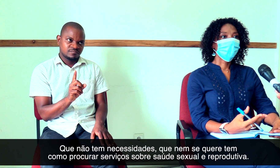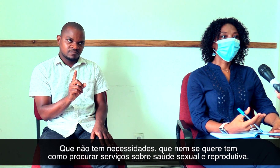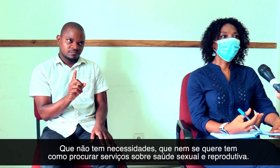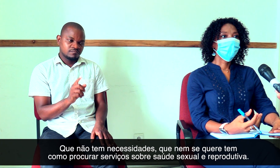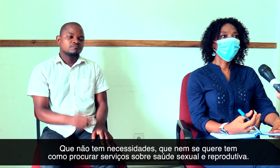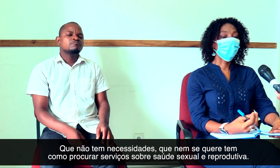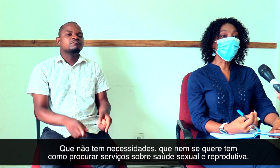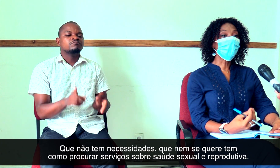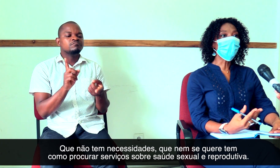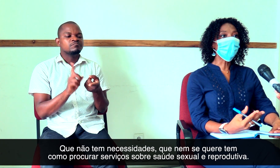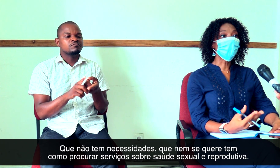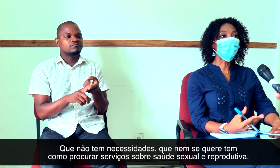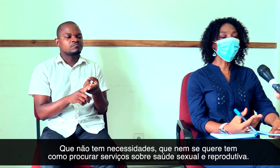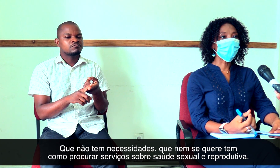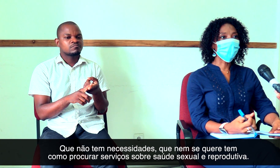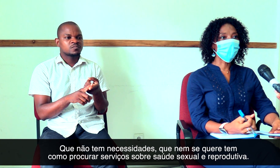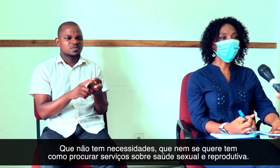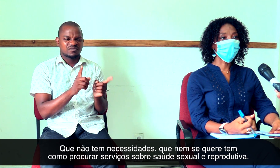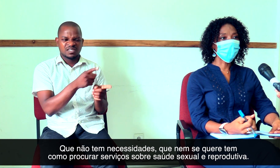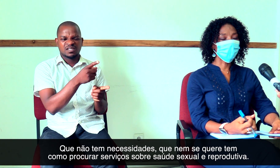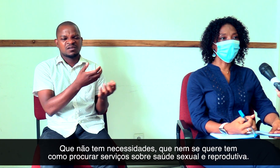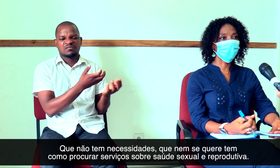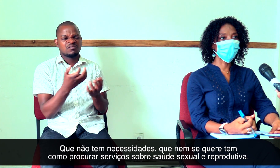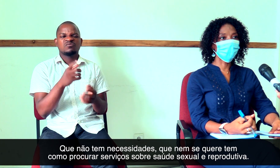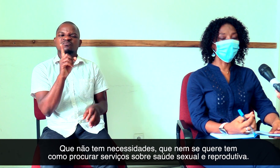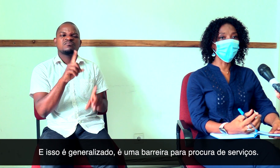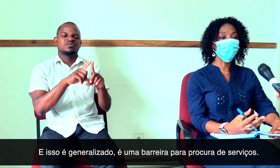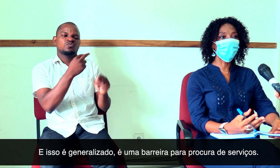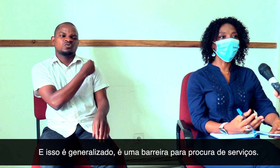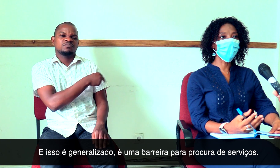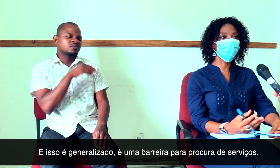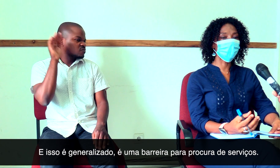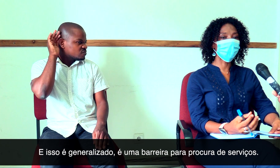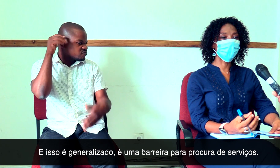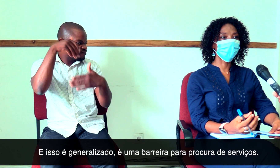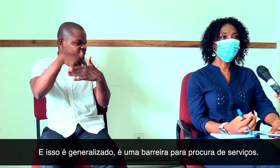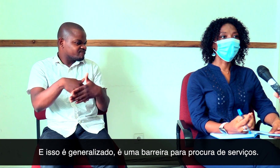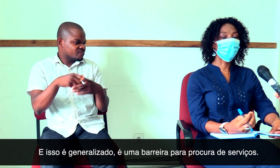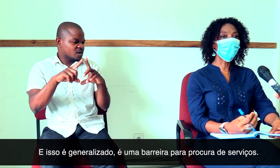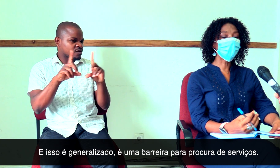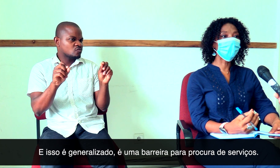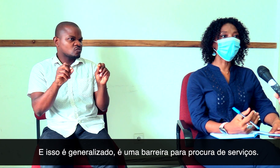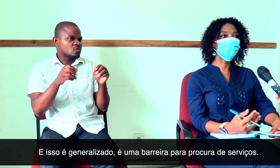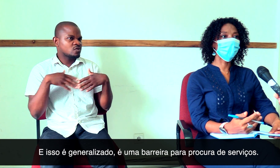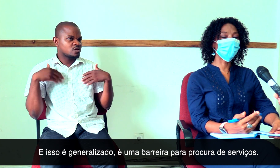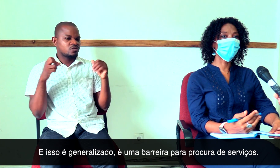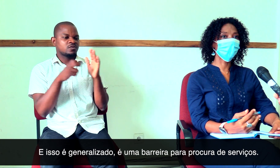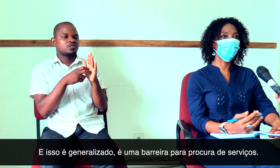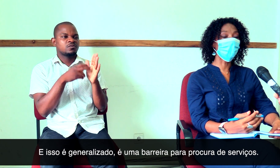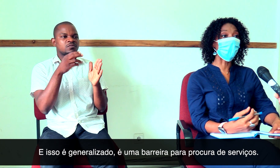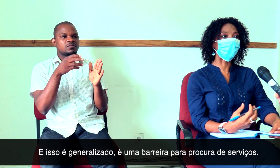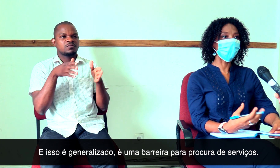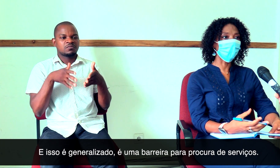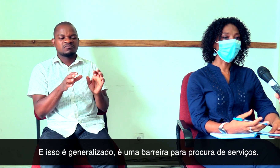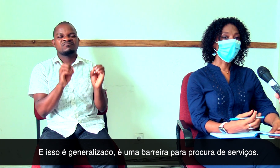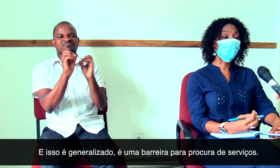sequer tem como procurar um serviço de saúde sexual reprodutiva. E isto é uma coisa generalizada. É algo que tem que ser, portanto,